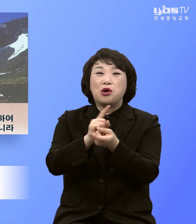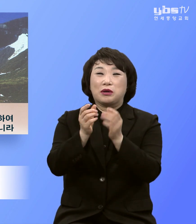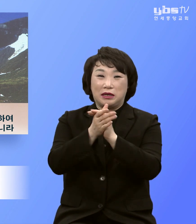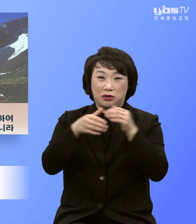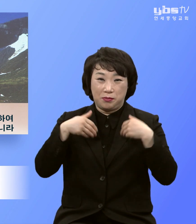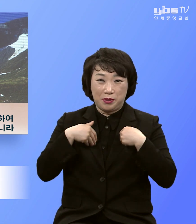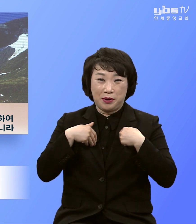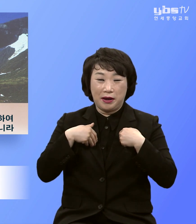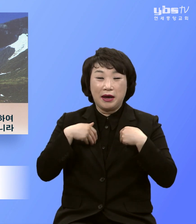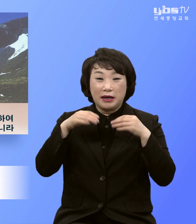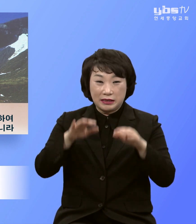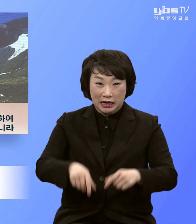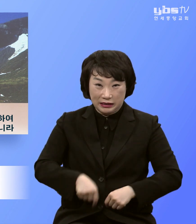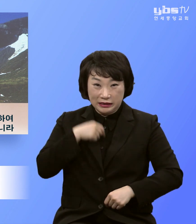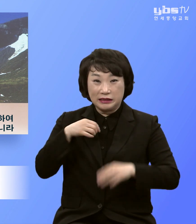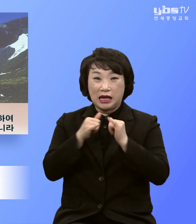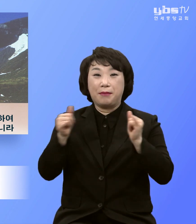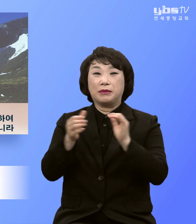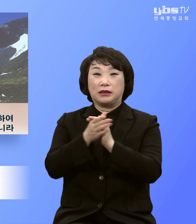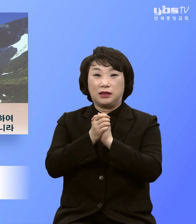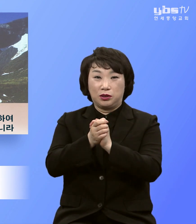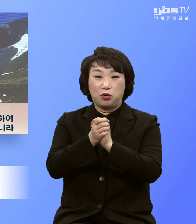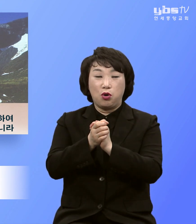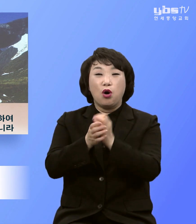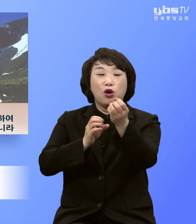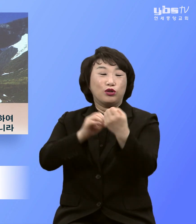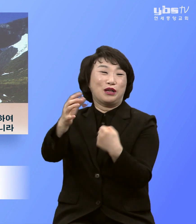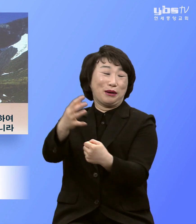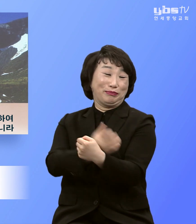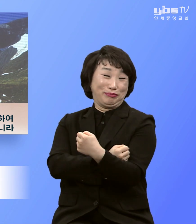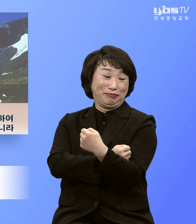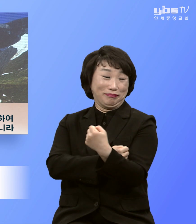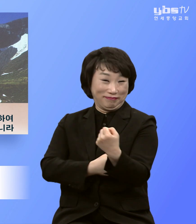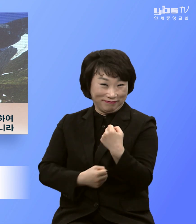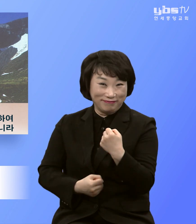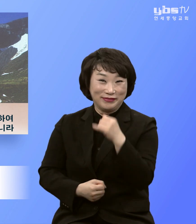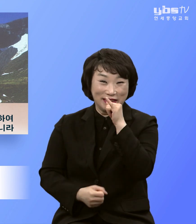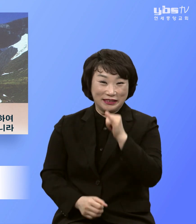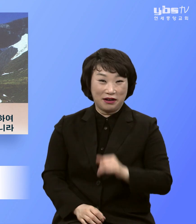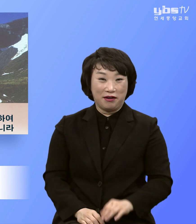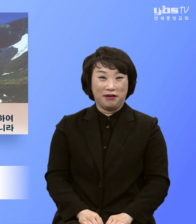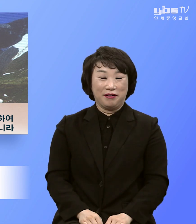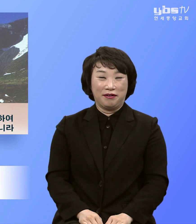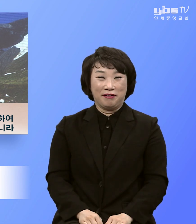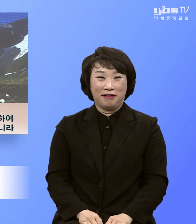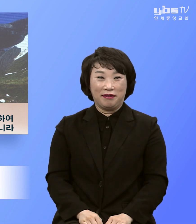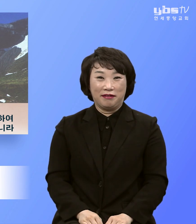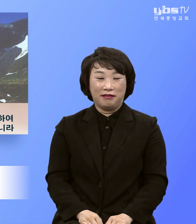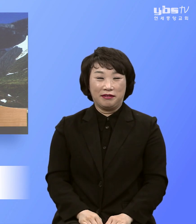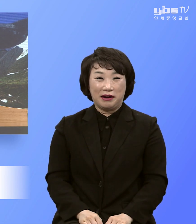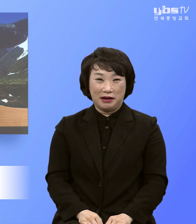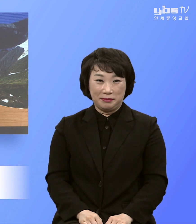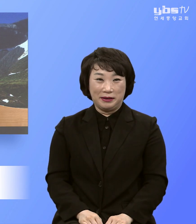기도하라. 의인의 간구는 역사는 힘이 많으니라.